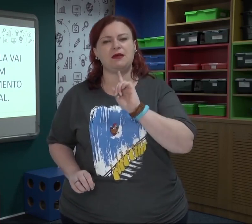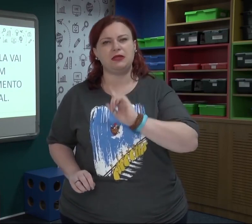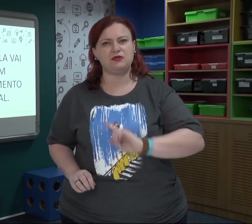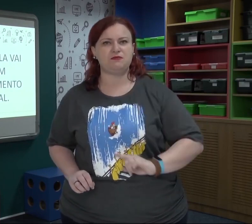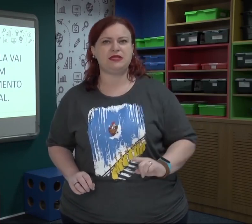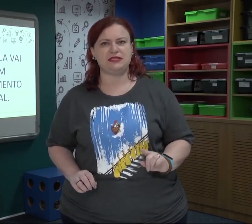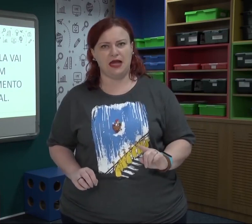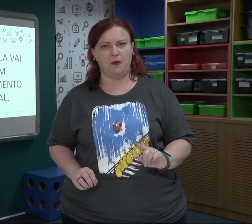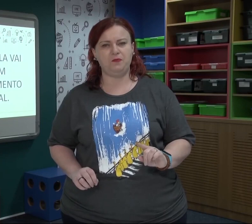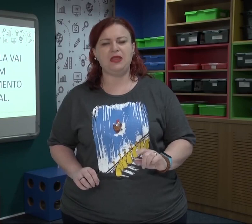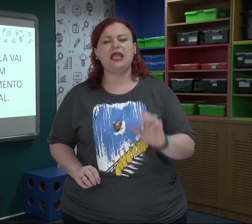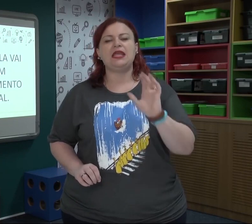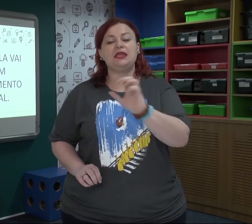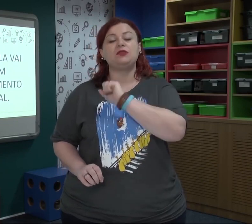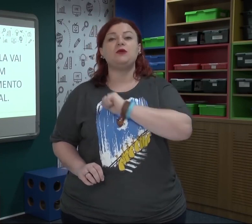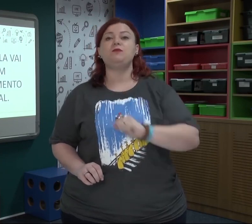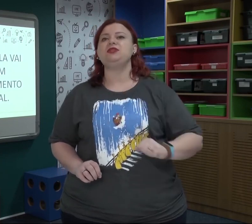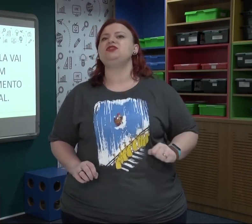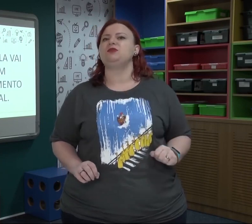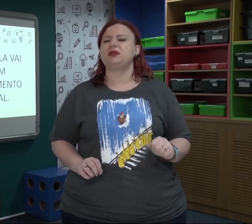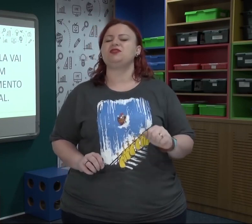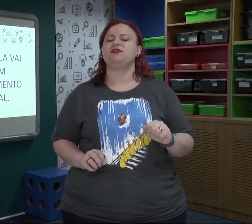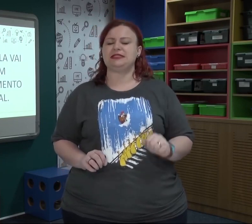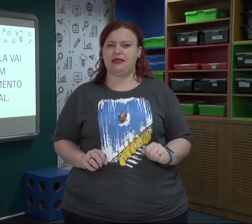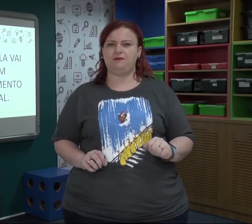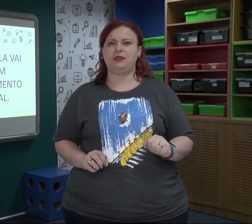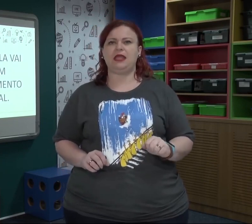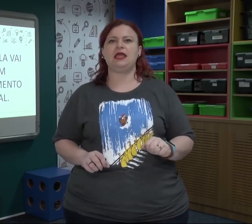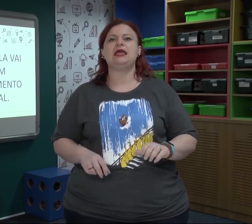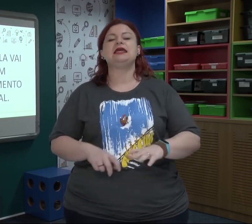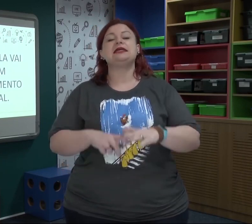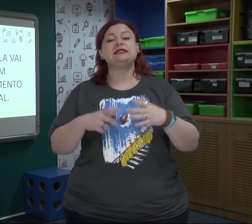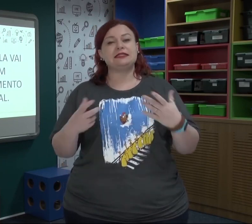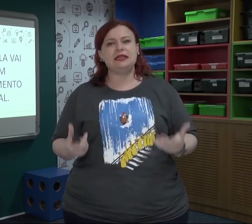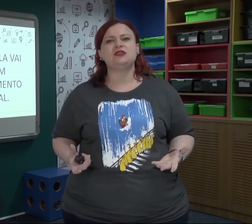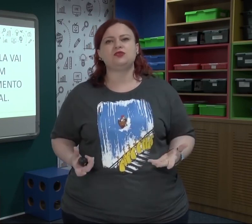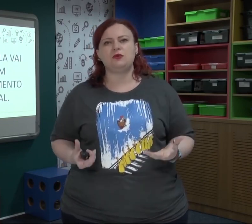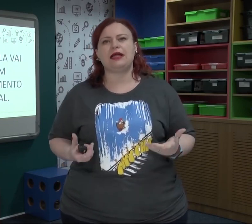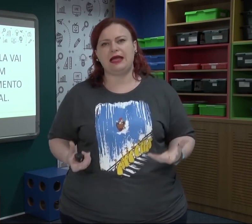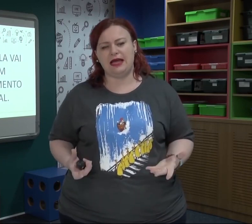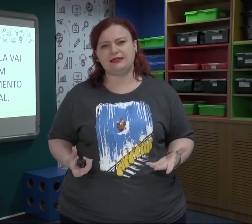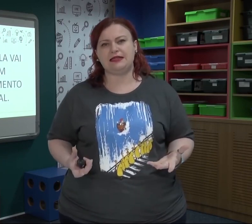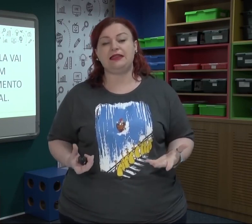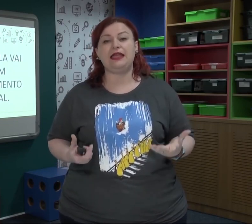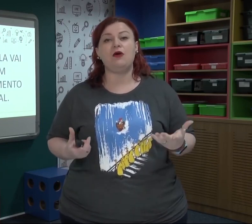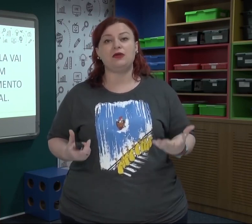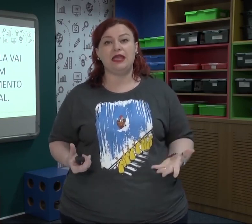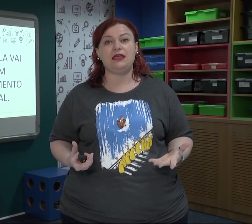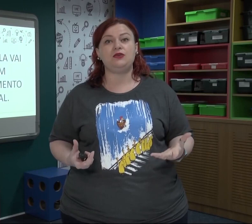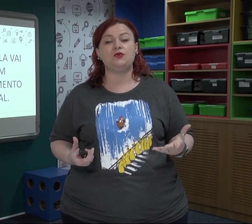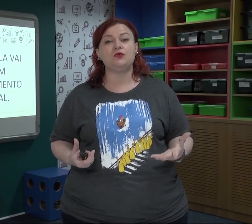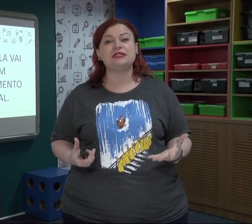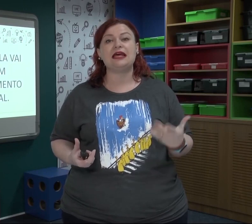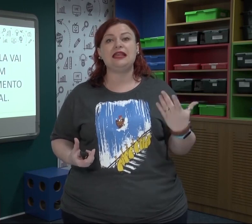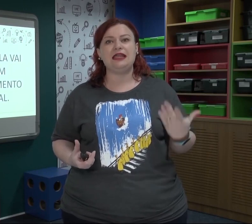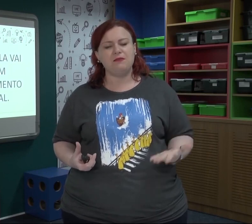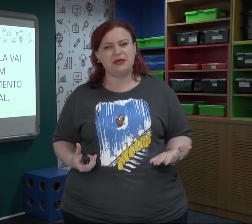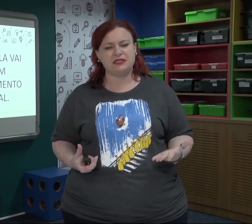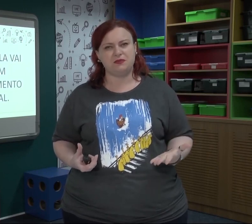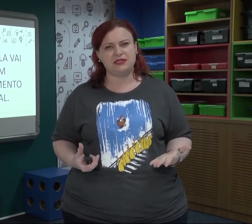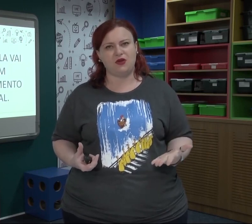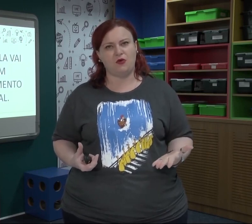vai ter um encerramento especial. E eu tenho um pedido para te fazer. Se na sua casa tem alguém que